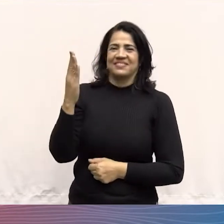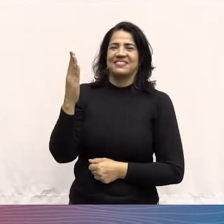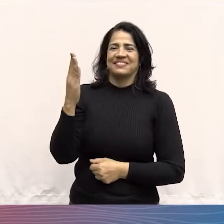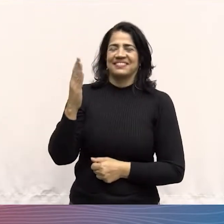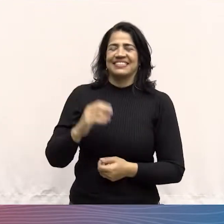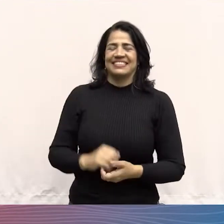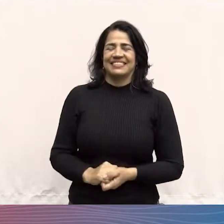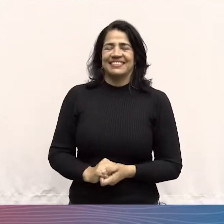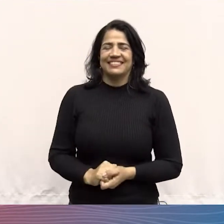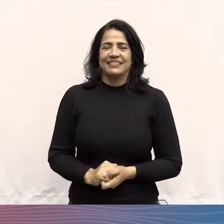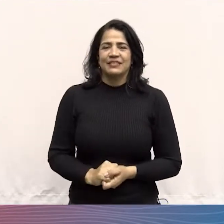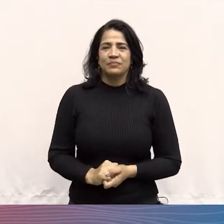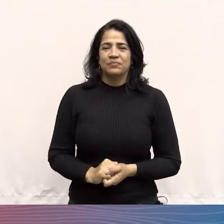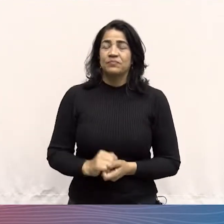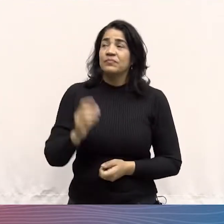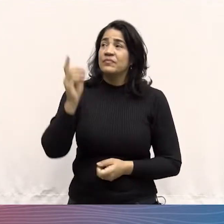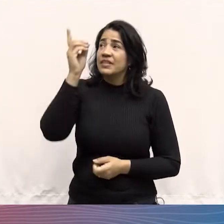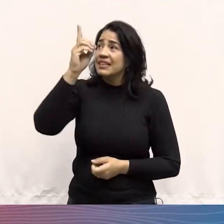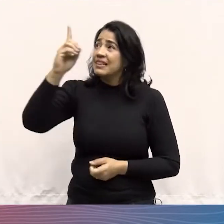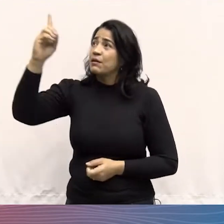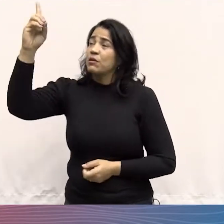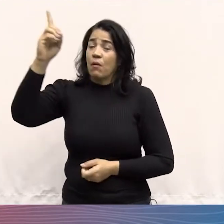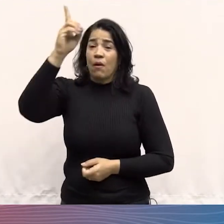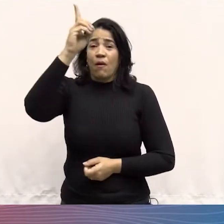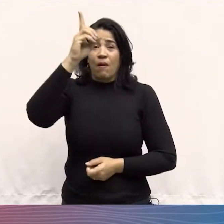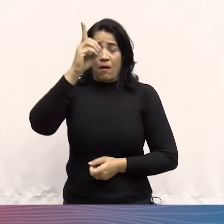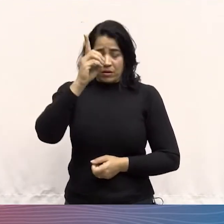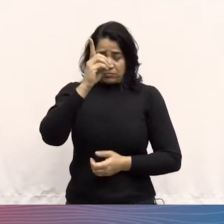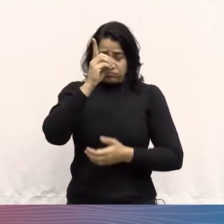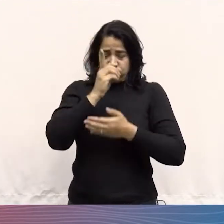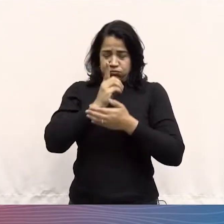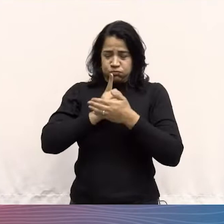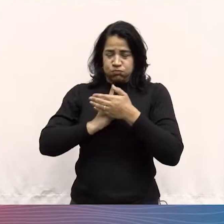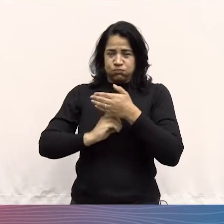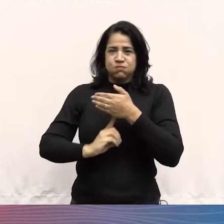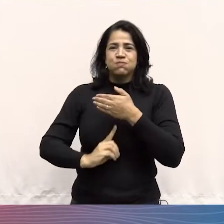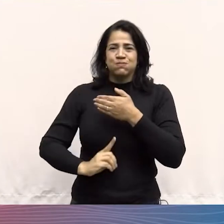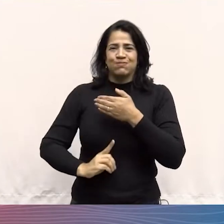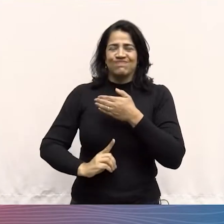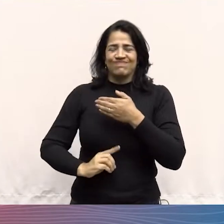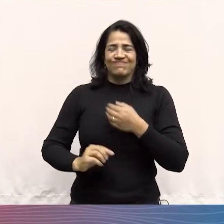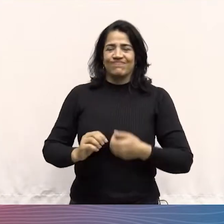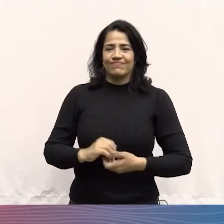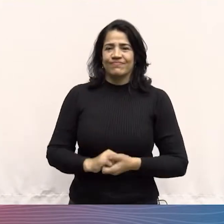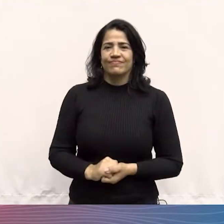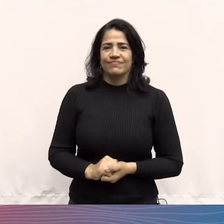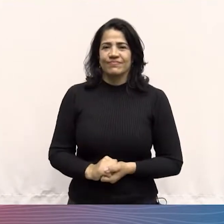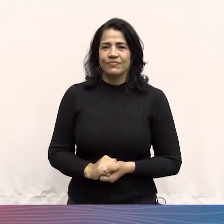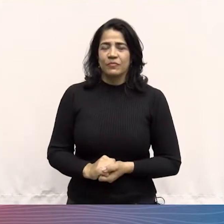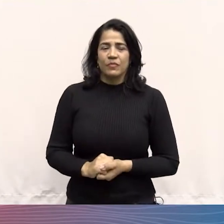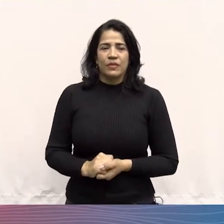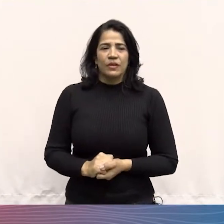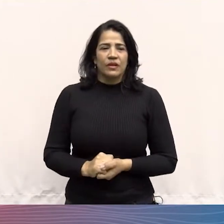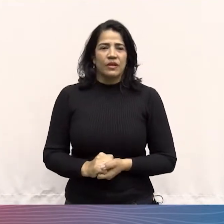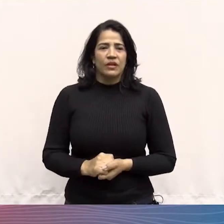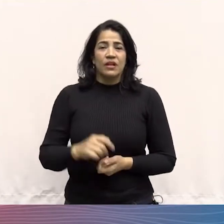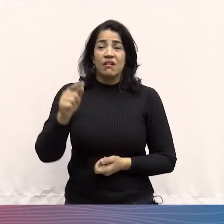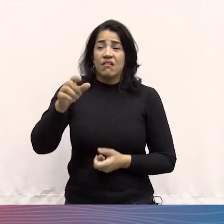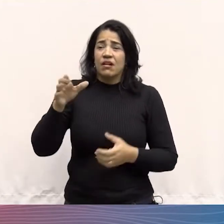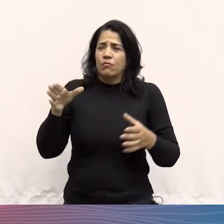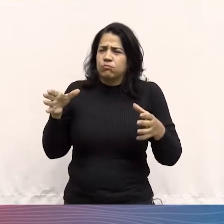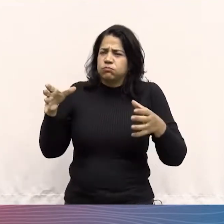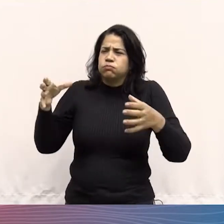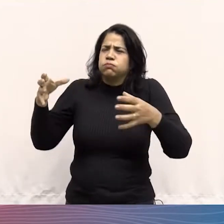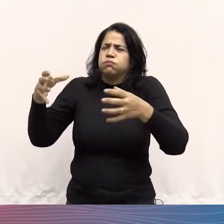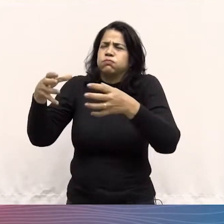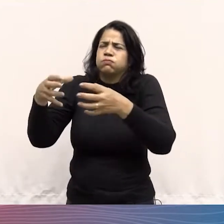Deus está aqui. Está no nosso espírito. E quando nós juntamos, esse ambiente está cheio da